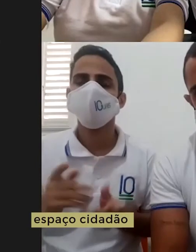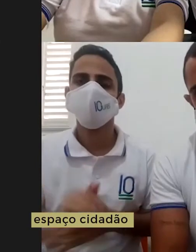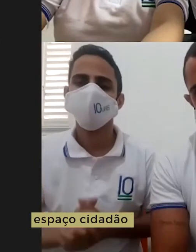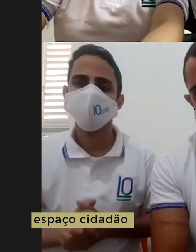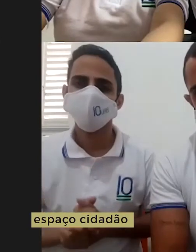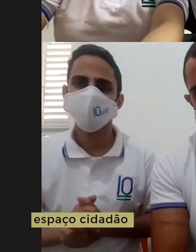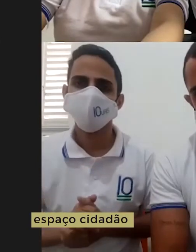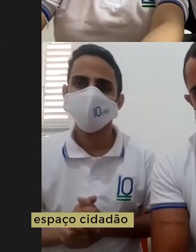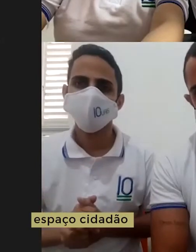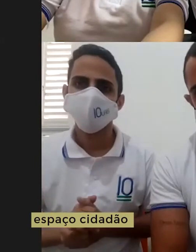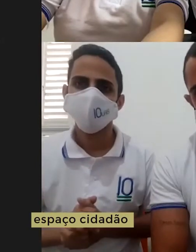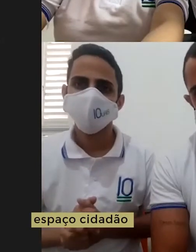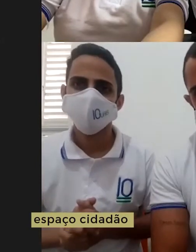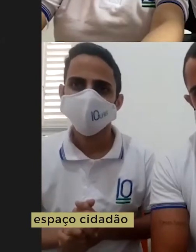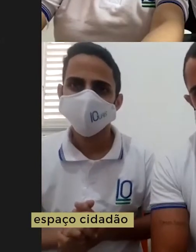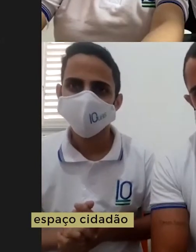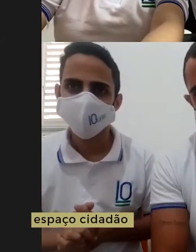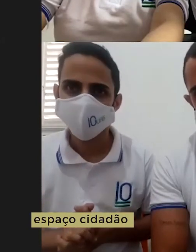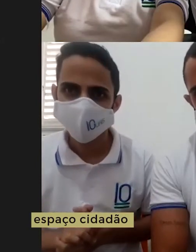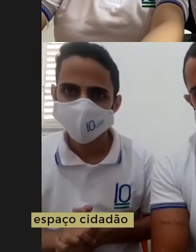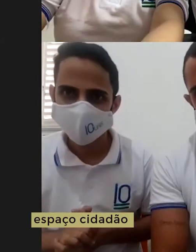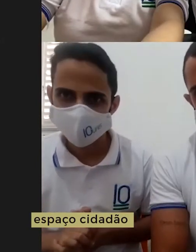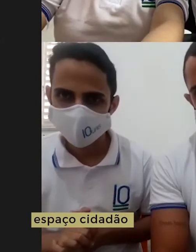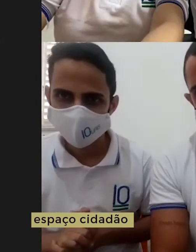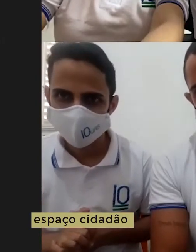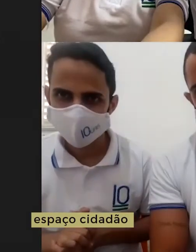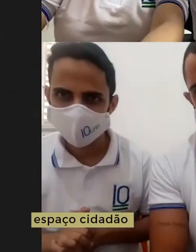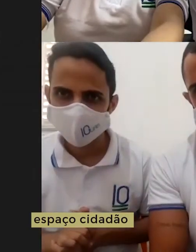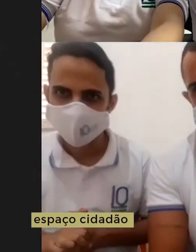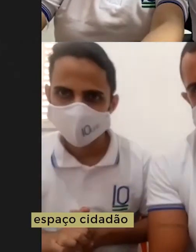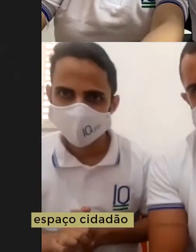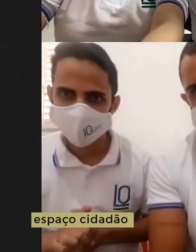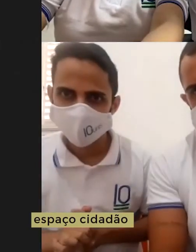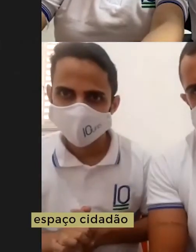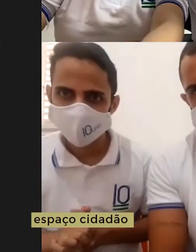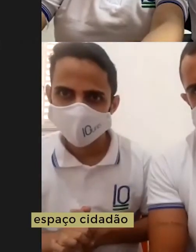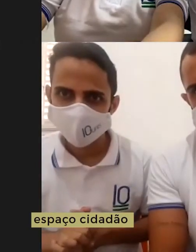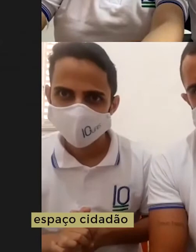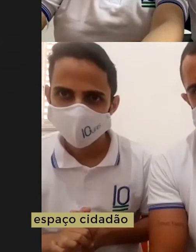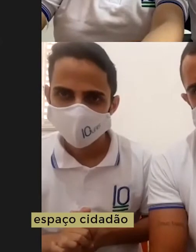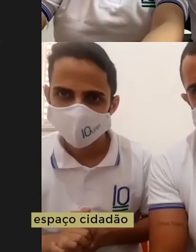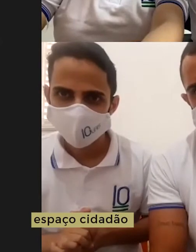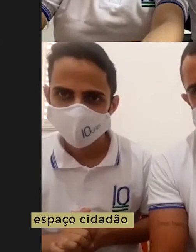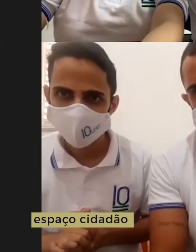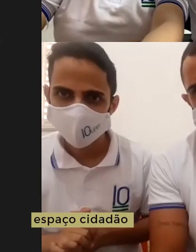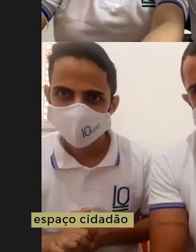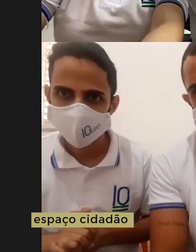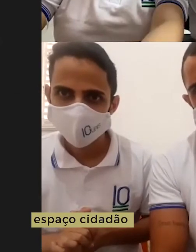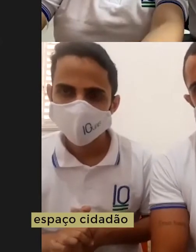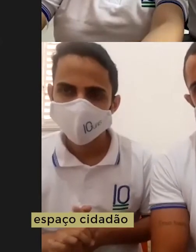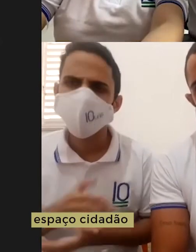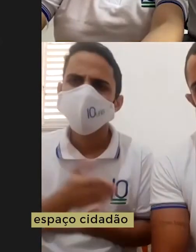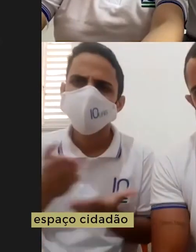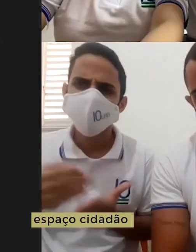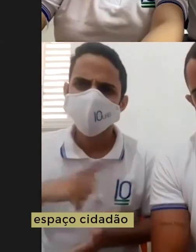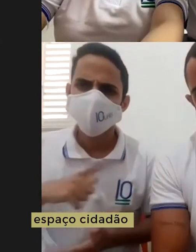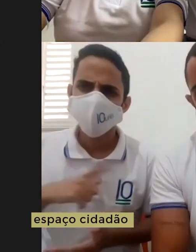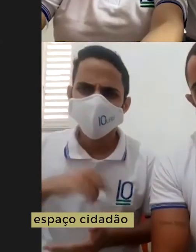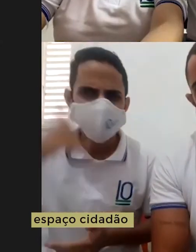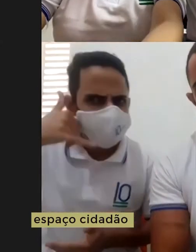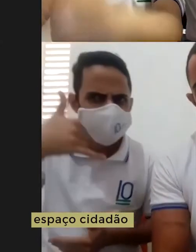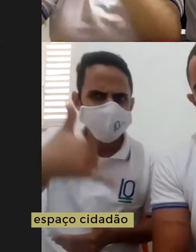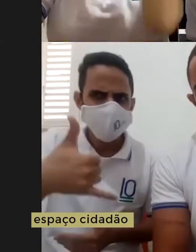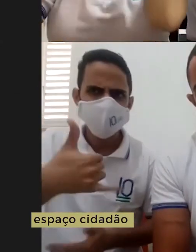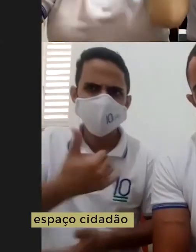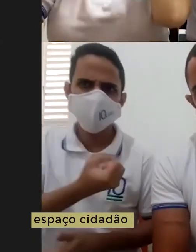deixar um momento final para as despedidas, onde alguém pode compartilhar um telefone para contato, pode deixar um contato, ou